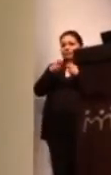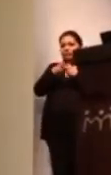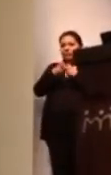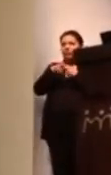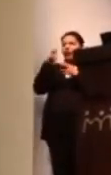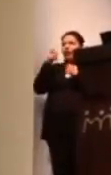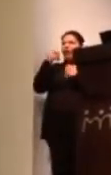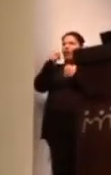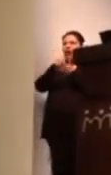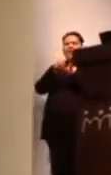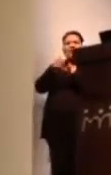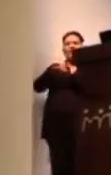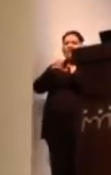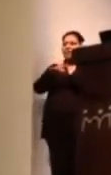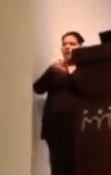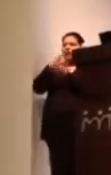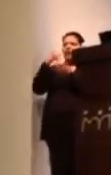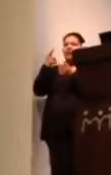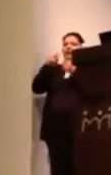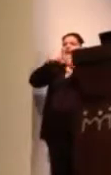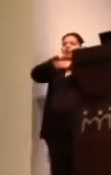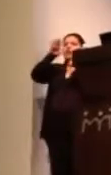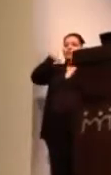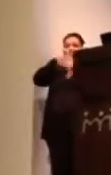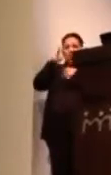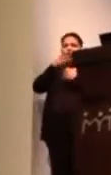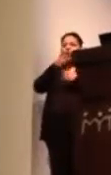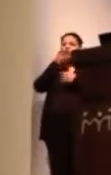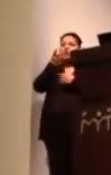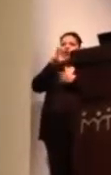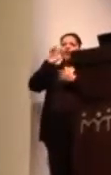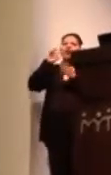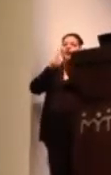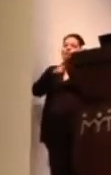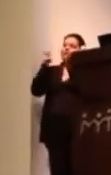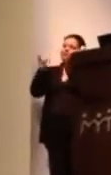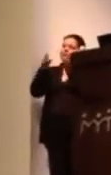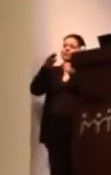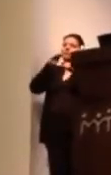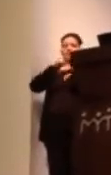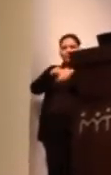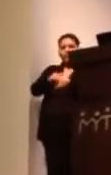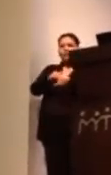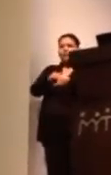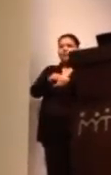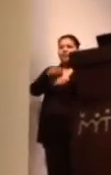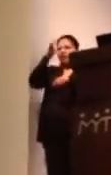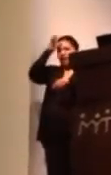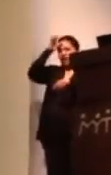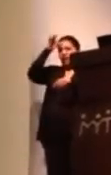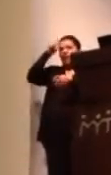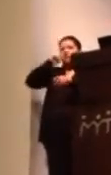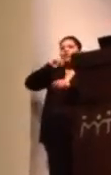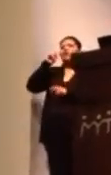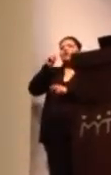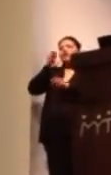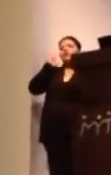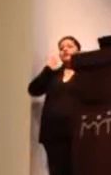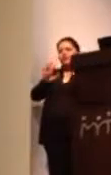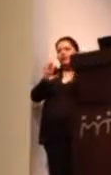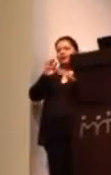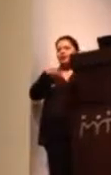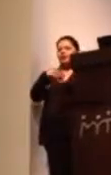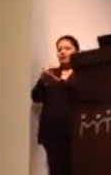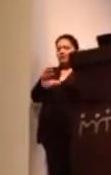Y que además está todo el mundo diciéndote, ay, otra vez ya lo hiciste, ay, pórtate bien, ay, qué tonto eres, ay, otra vez ya lo